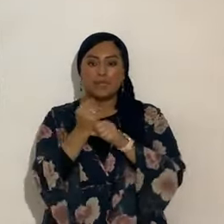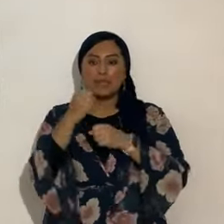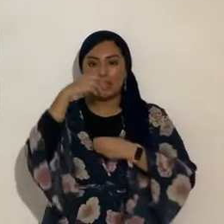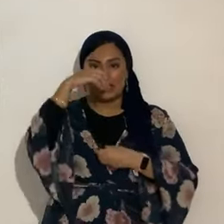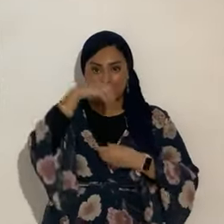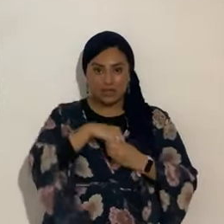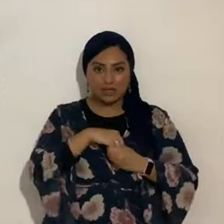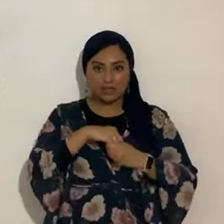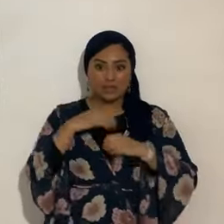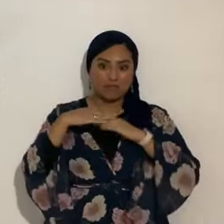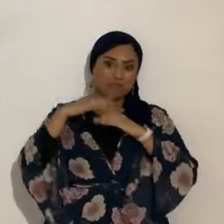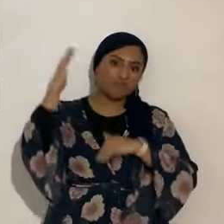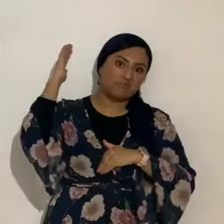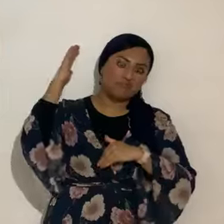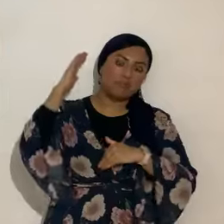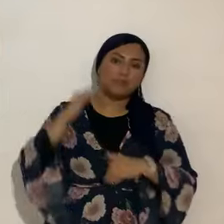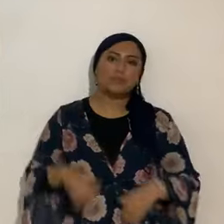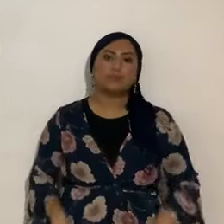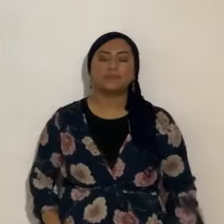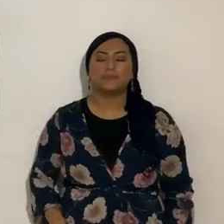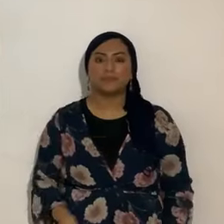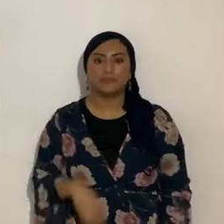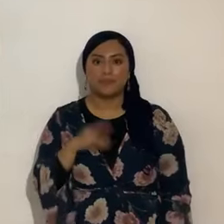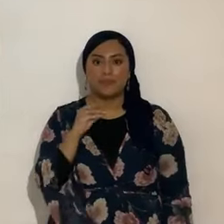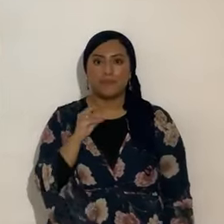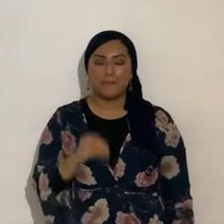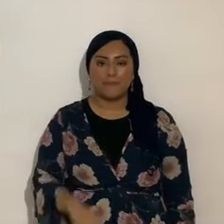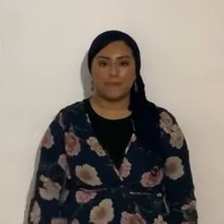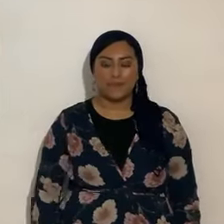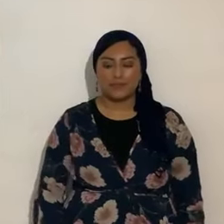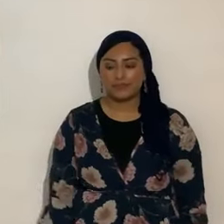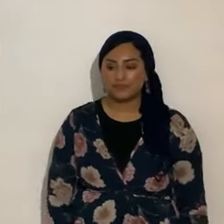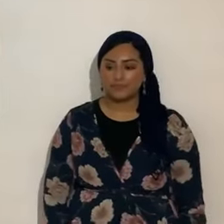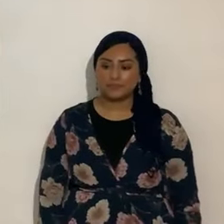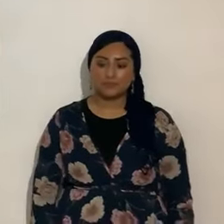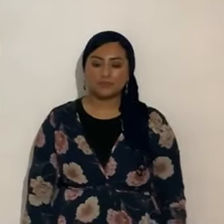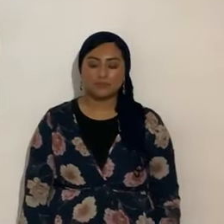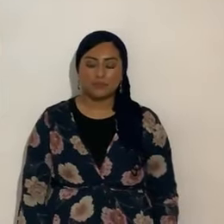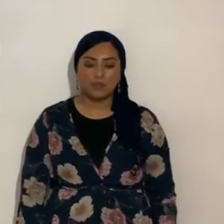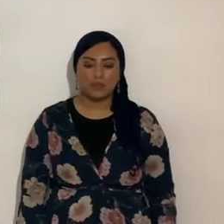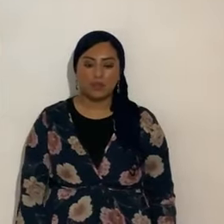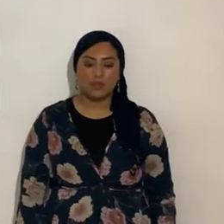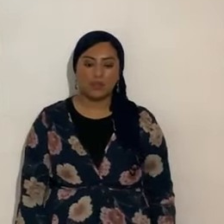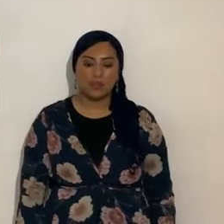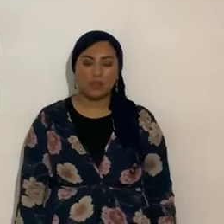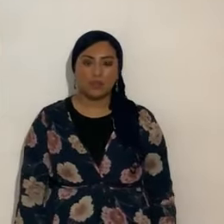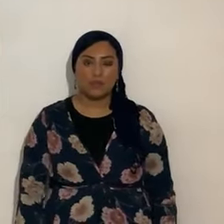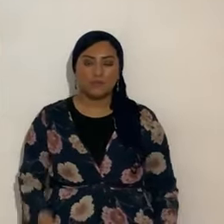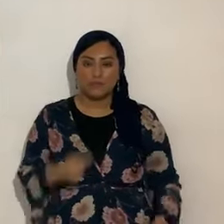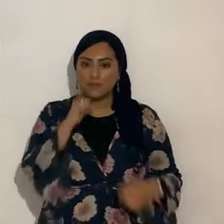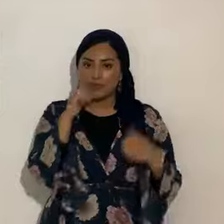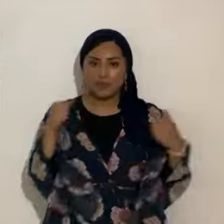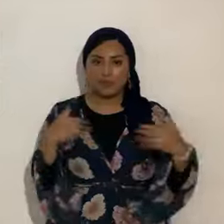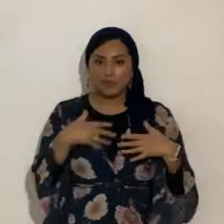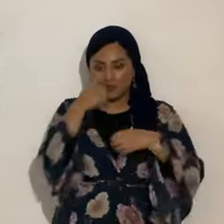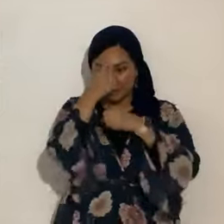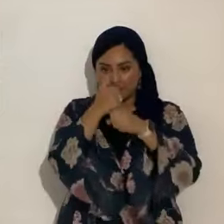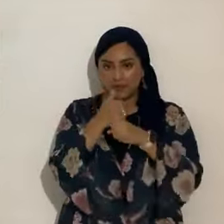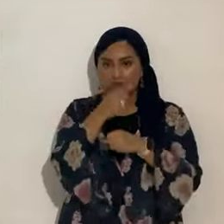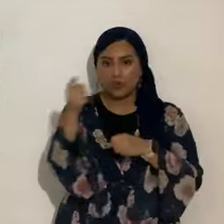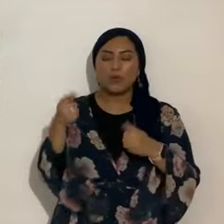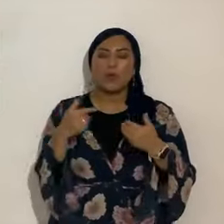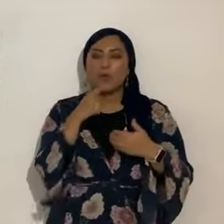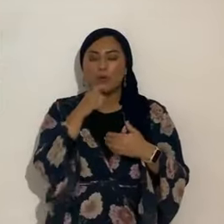y la glucosa se le eleva. Terrible. Y entonces, no se vayan a espantar los hermanos que tengan